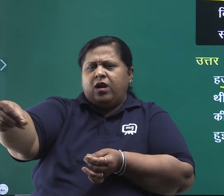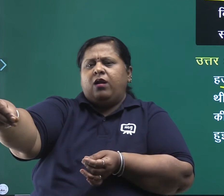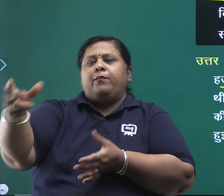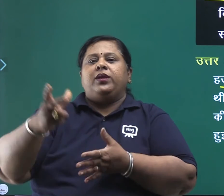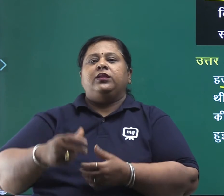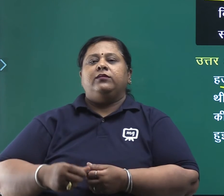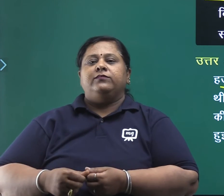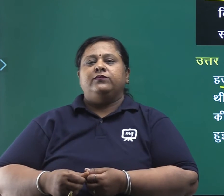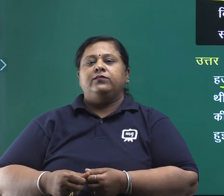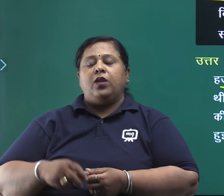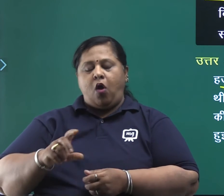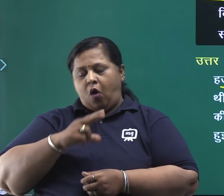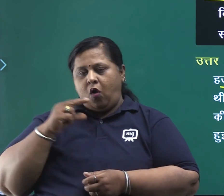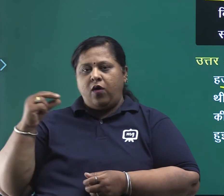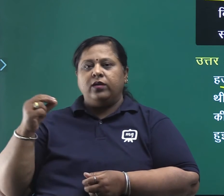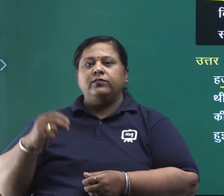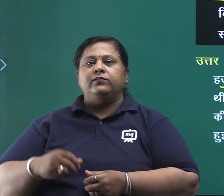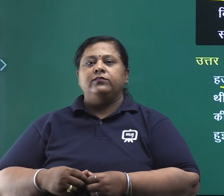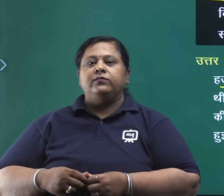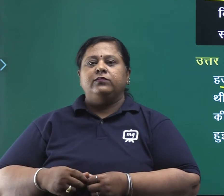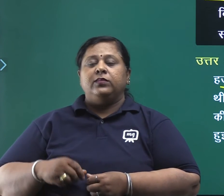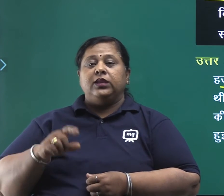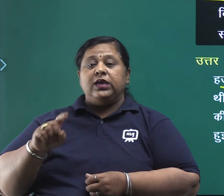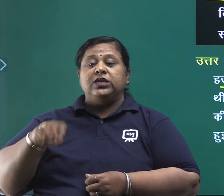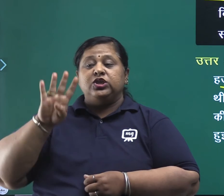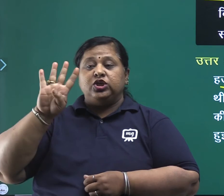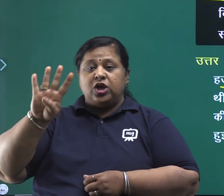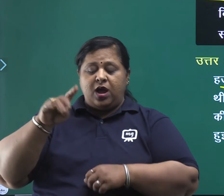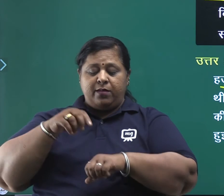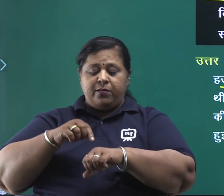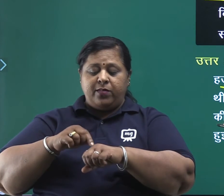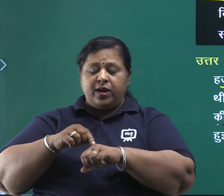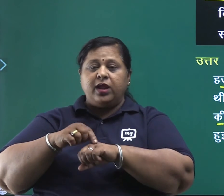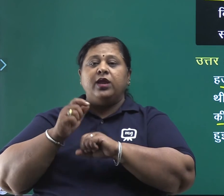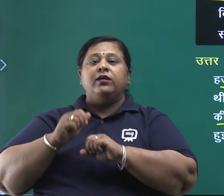लंबी थी और यह 4 महीने की